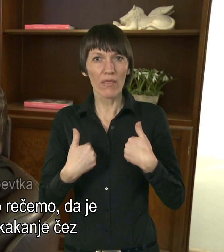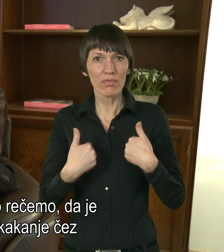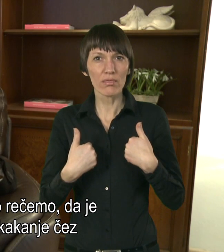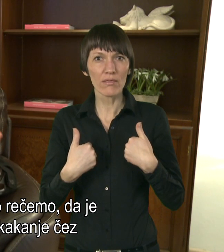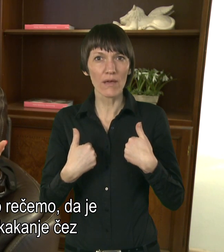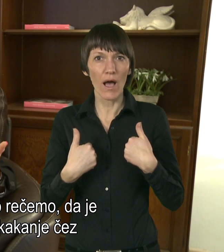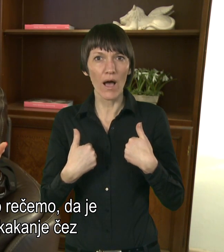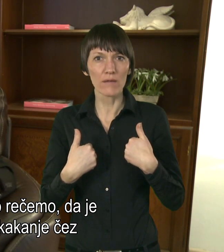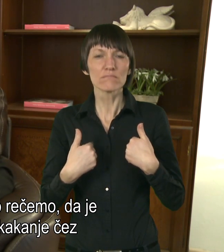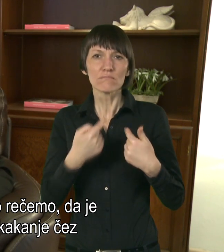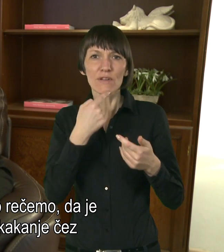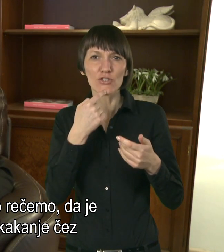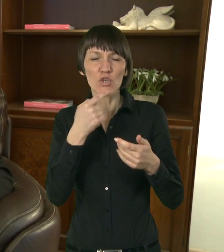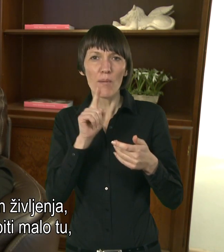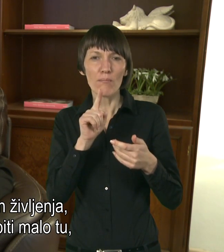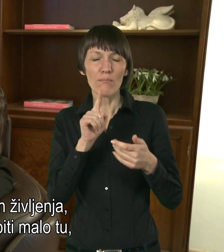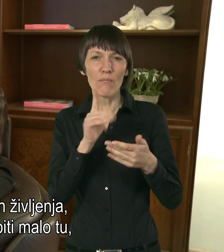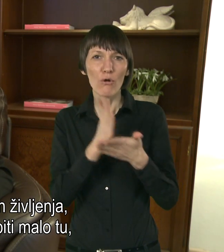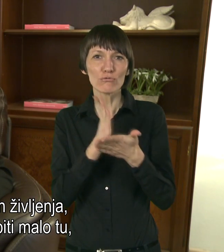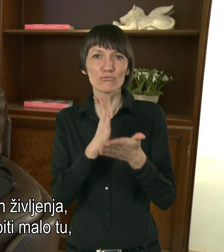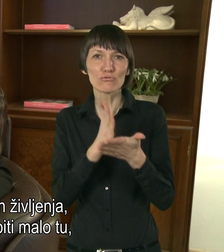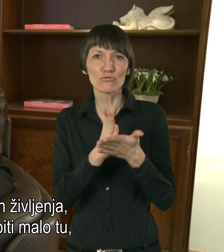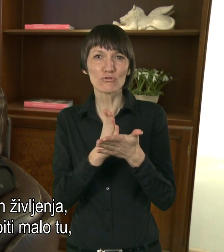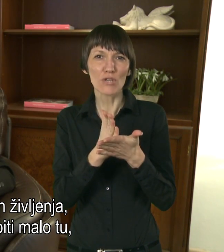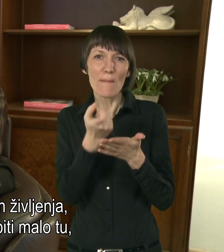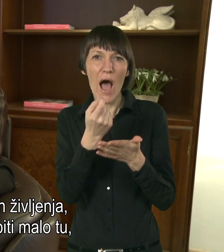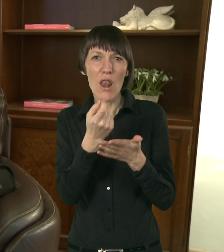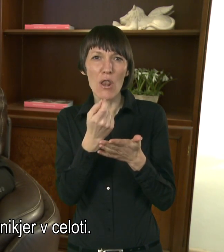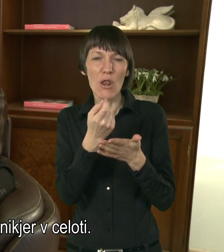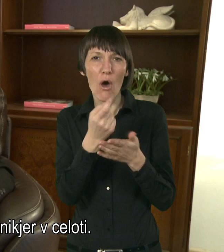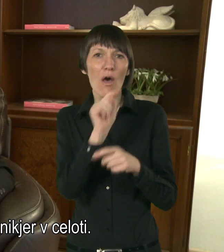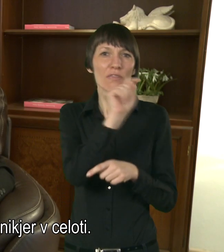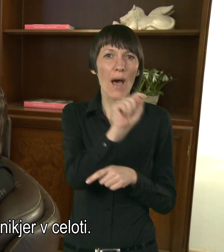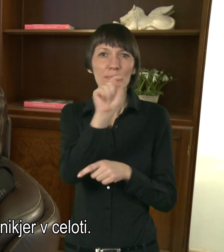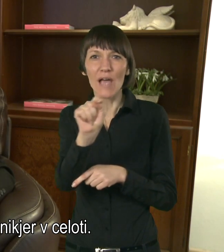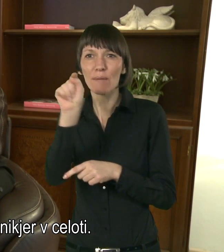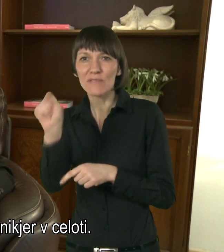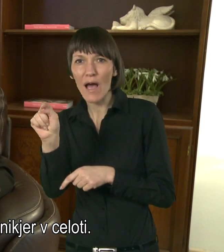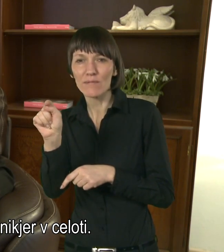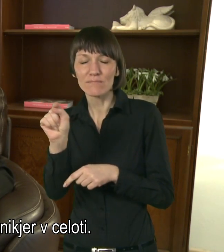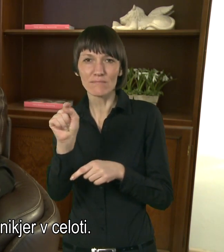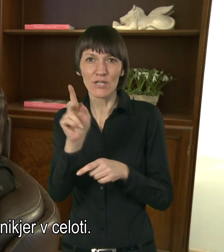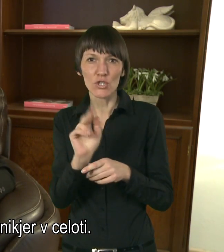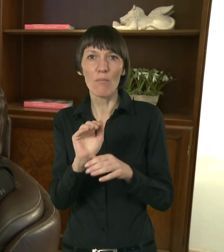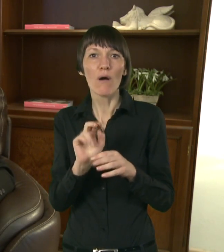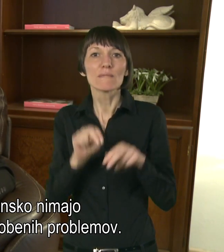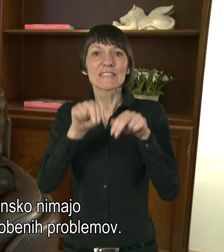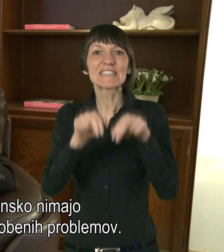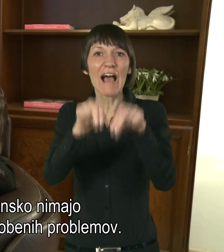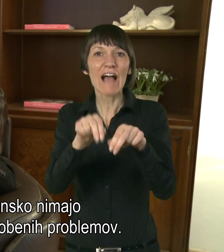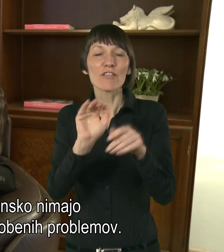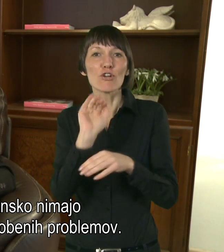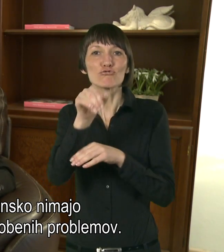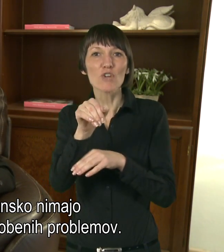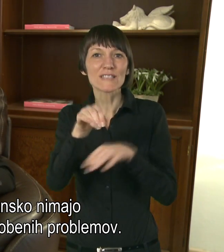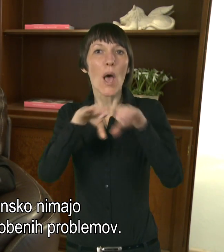bistvu skakanje čez plot oziroma biti malo tu, malo tam, se reče, in nikjer v celoti. In jim je to dejansko, s tem